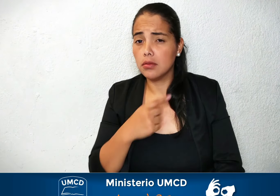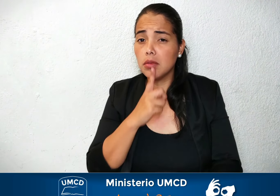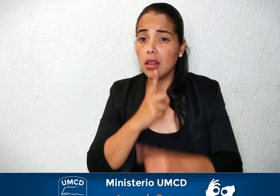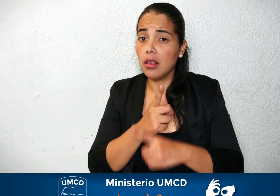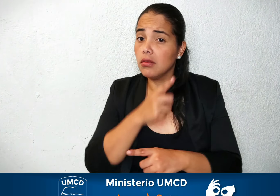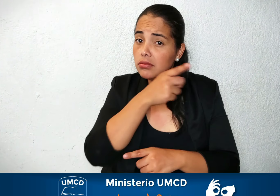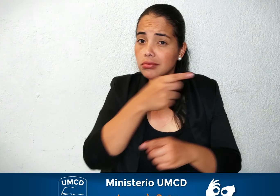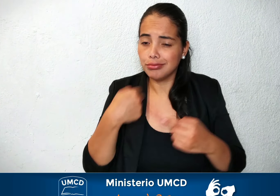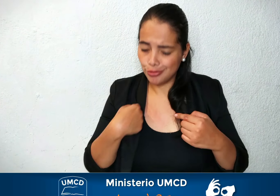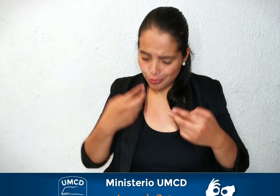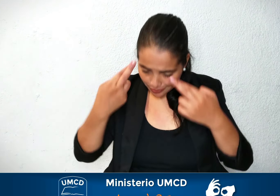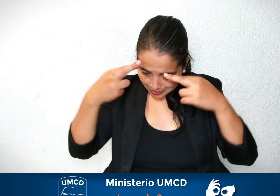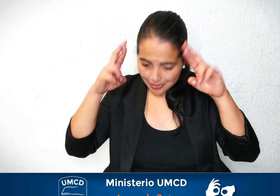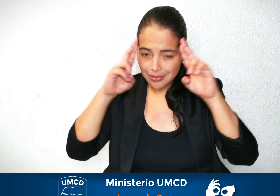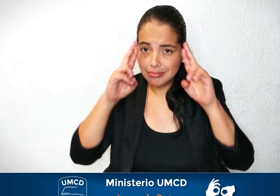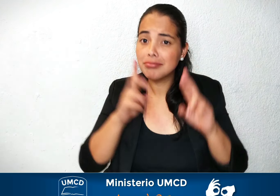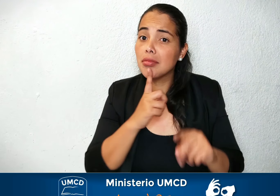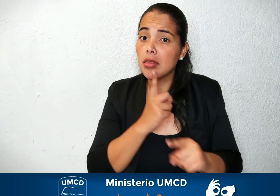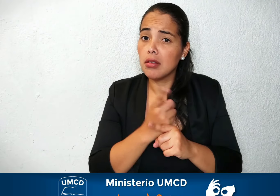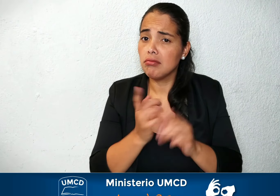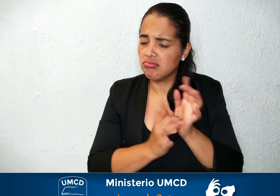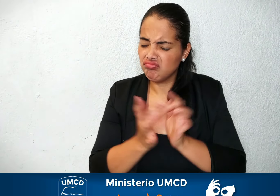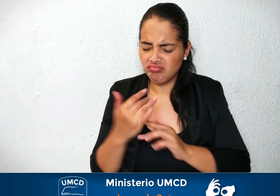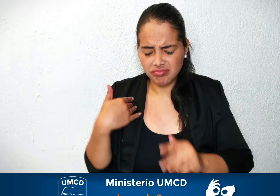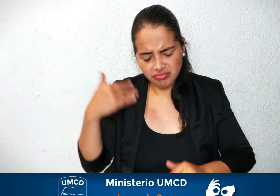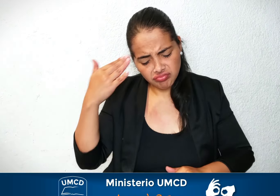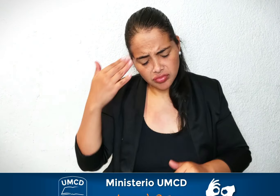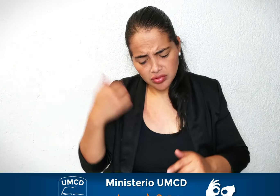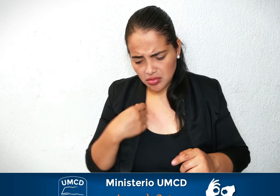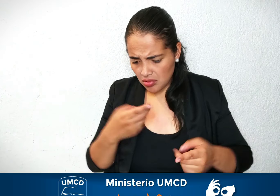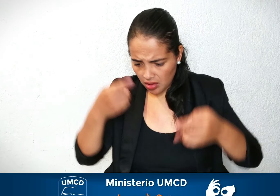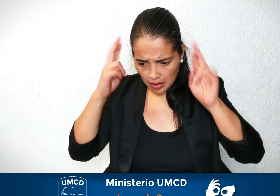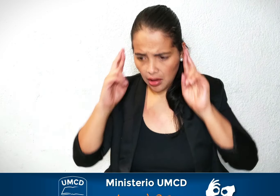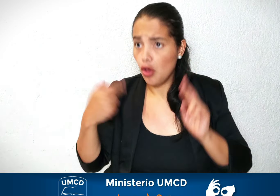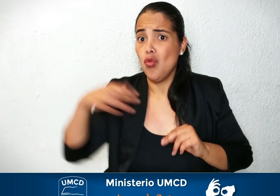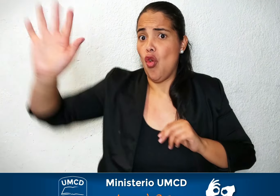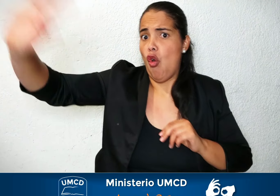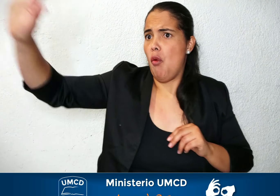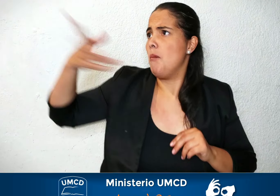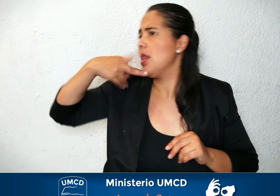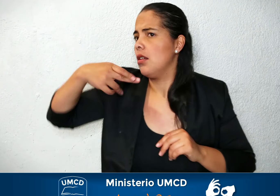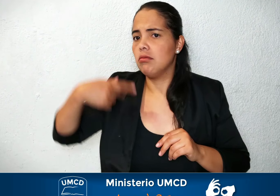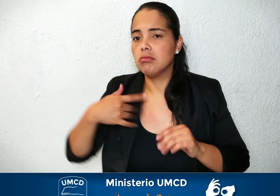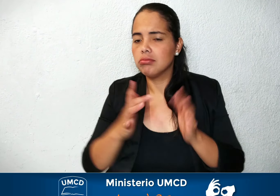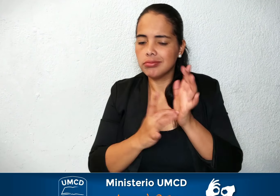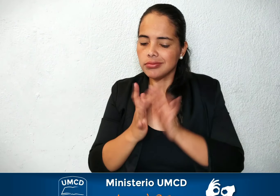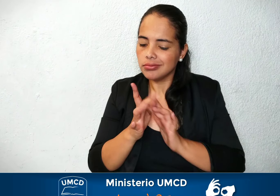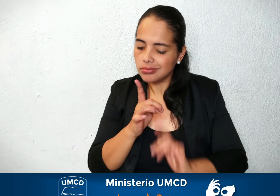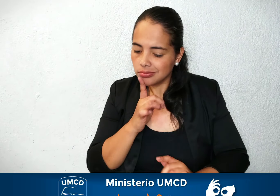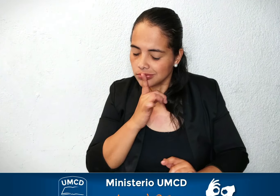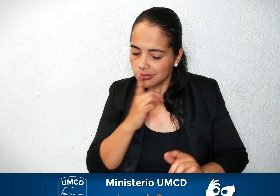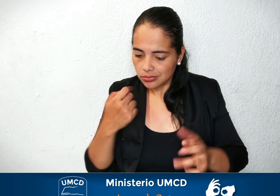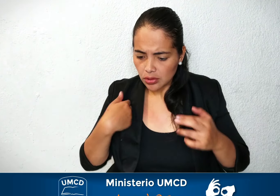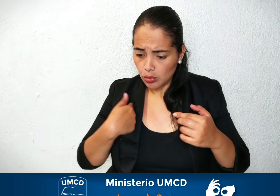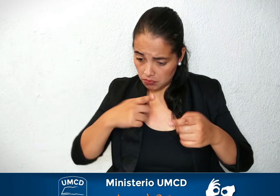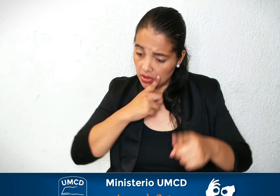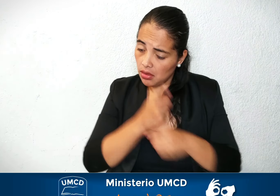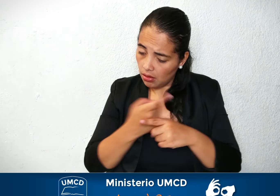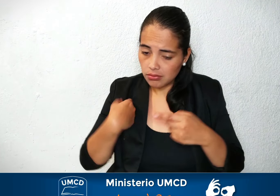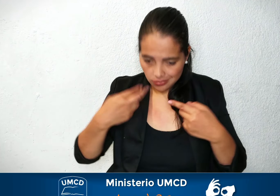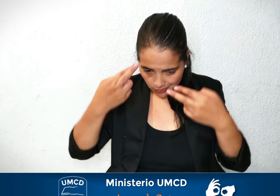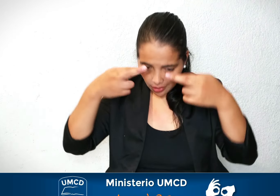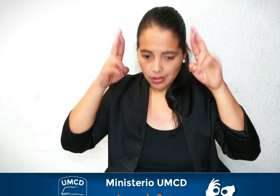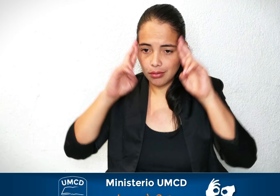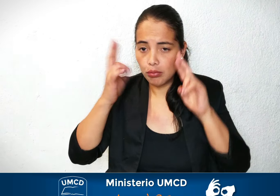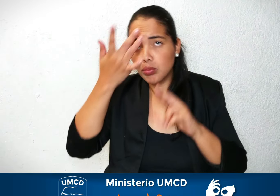políticas eran ciertas, pero presentan esta pantomima para ver si de esa manera